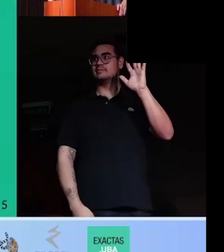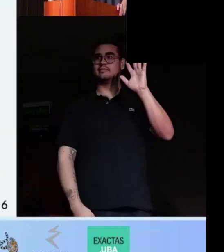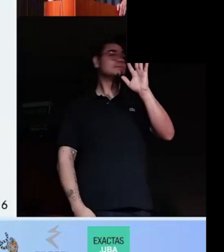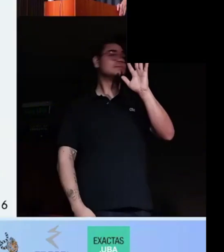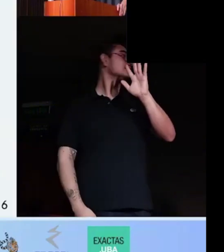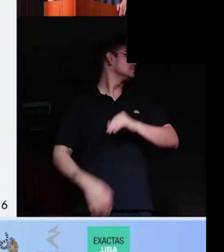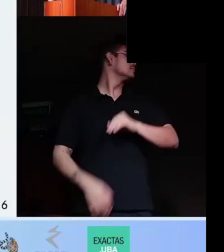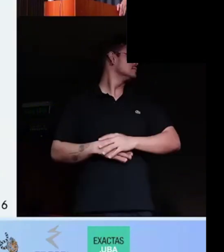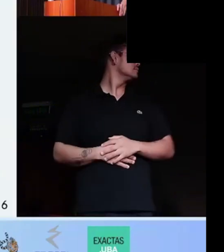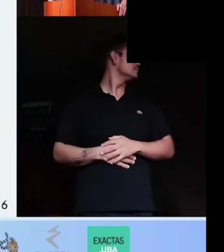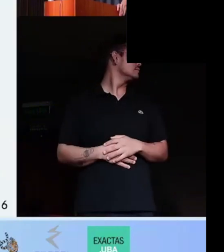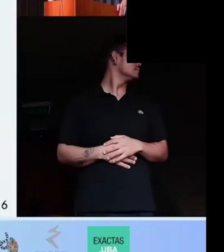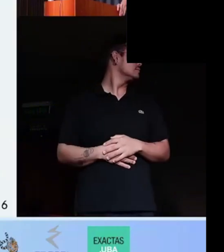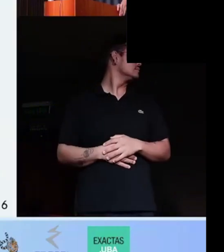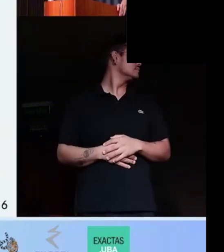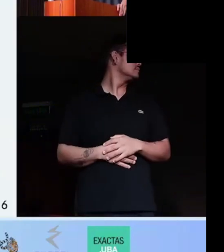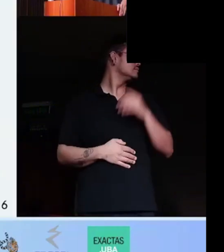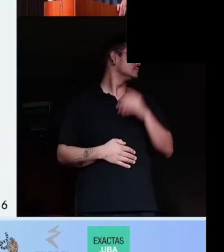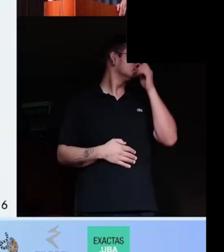Bien, estoy muy lejos.